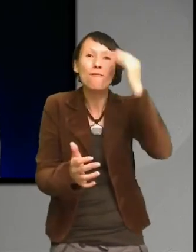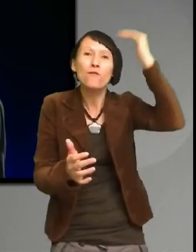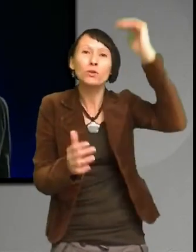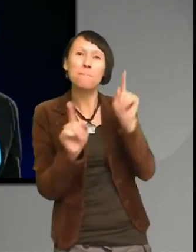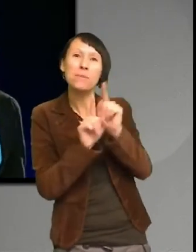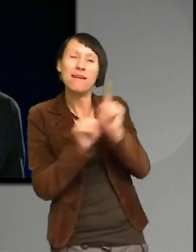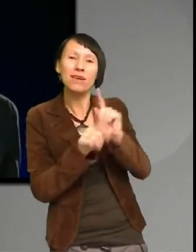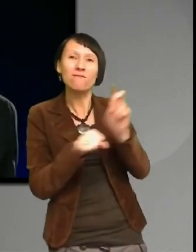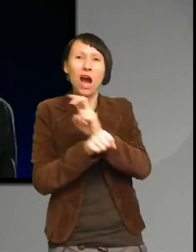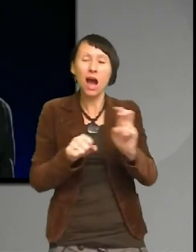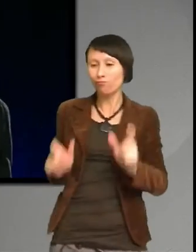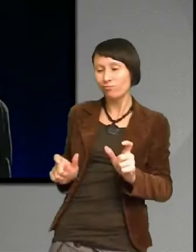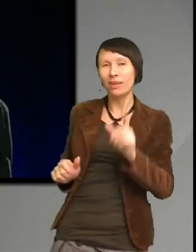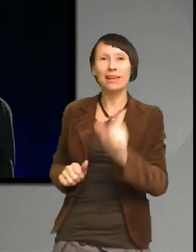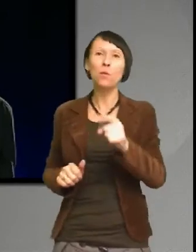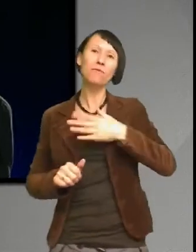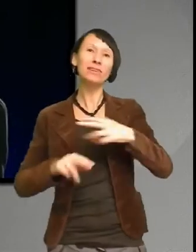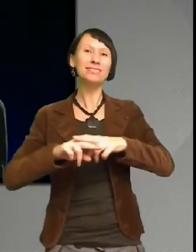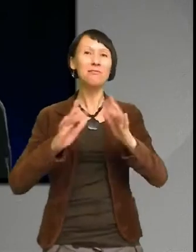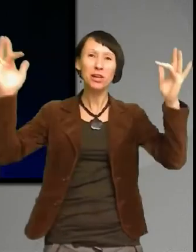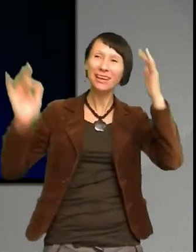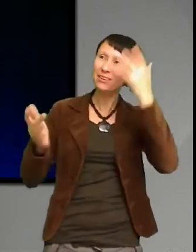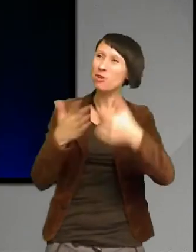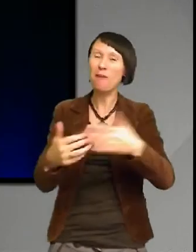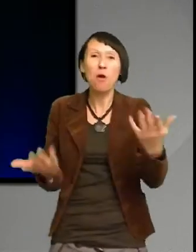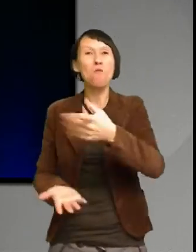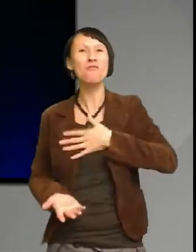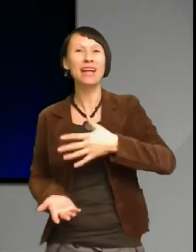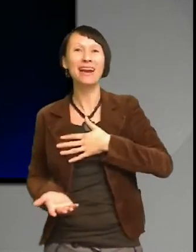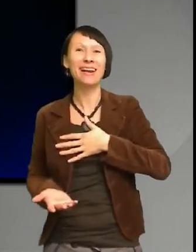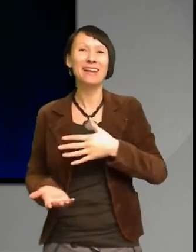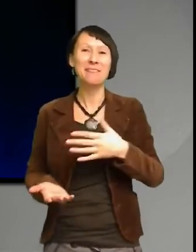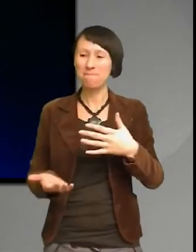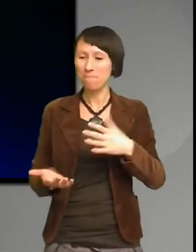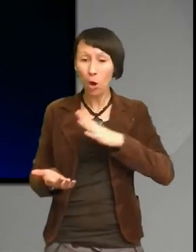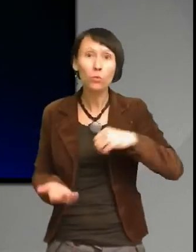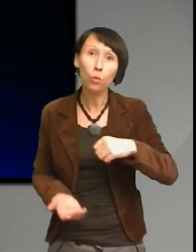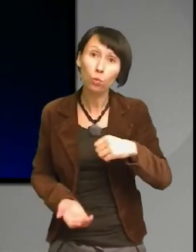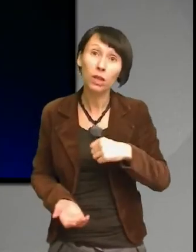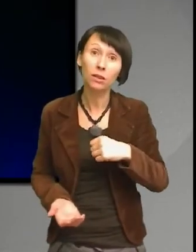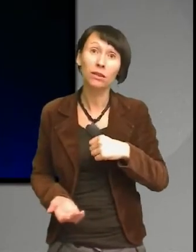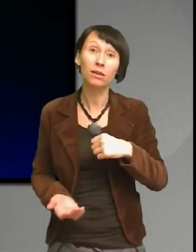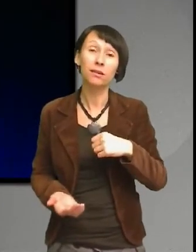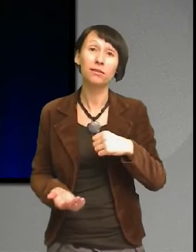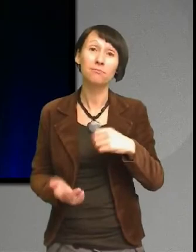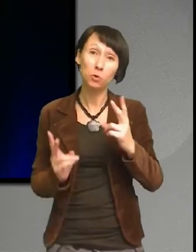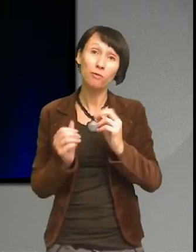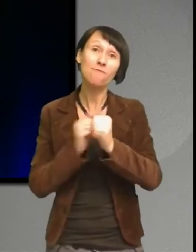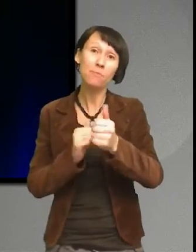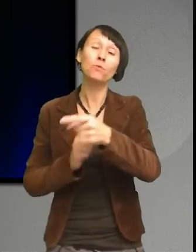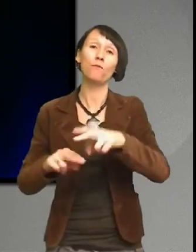Ett liv där hon kan göra vad hon vill. Kunna ha det roligt. Men framförallt kunna känna sig trygg.